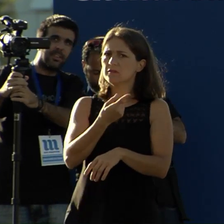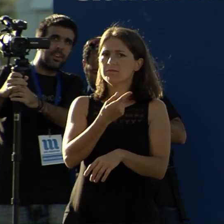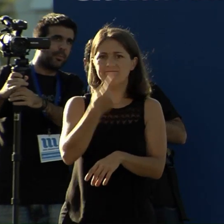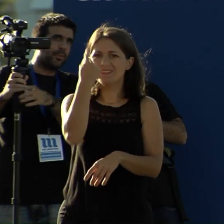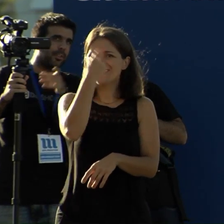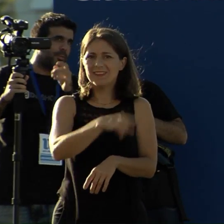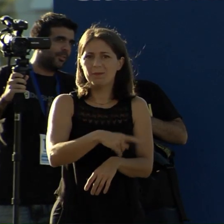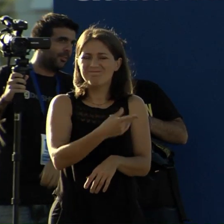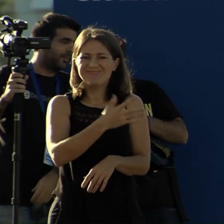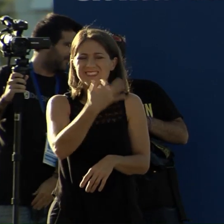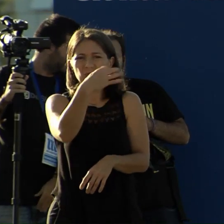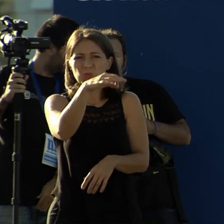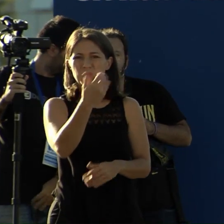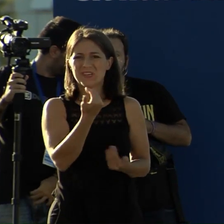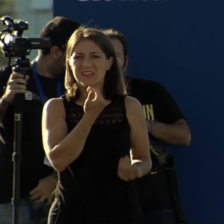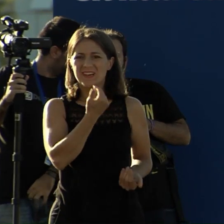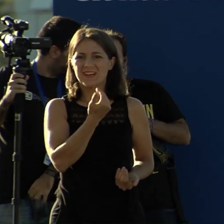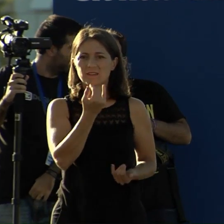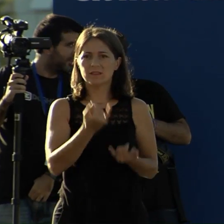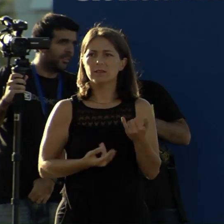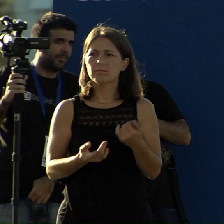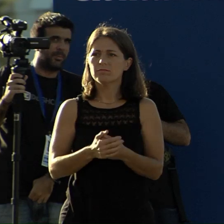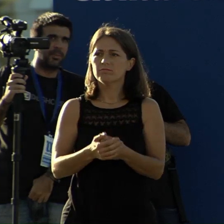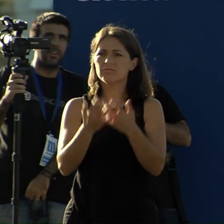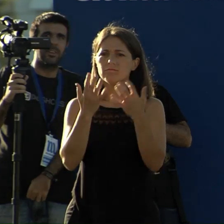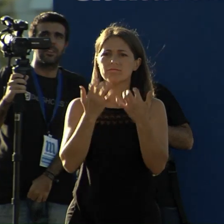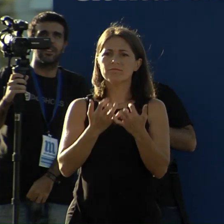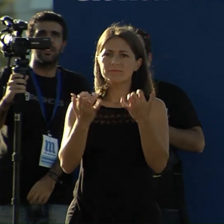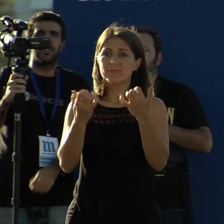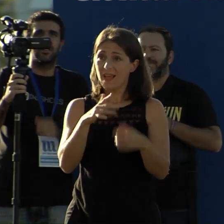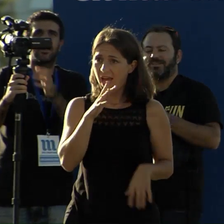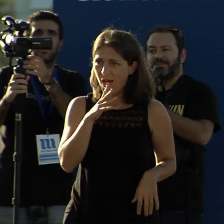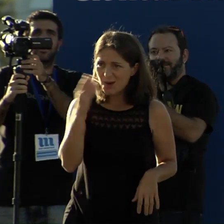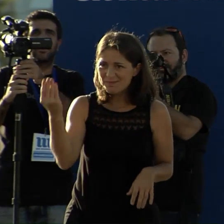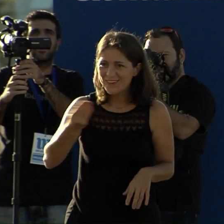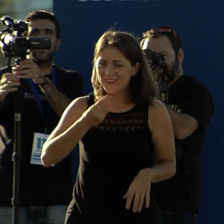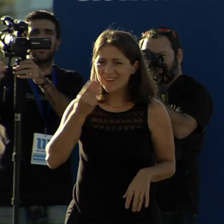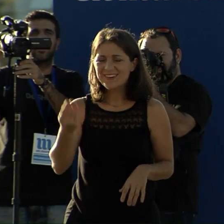sobre eso. Quiero darle las gracias... ahora mejor.